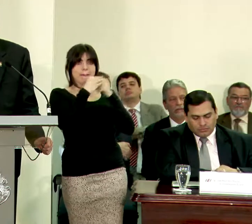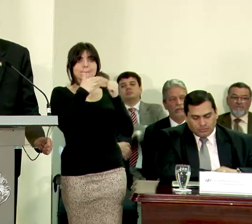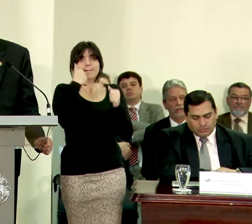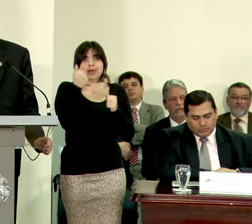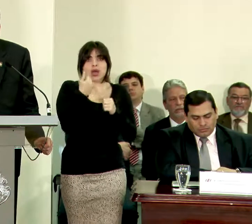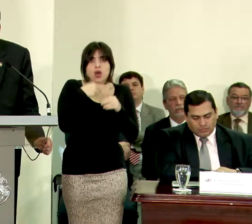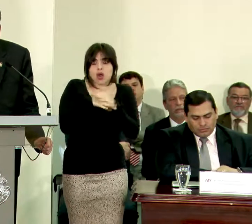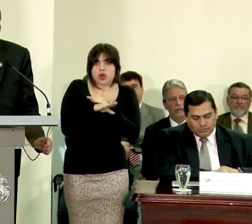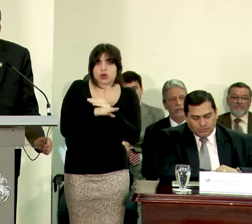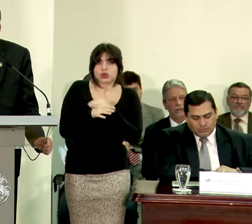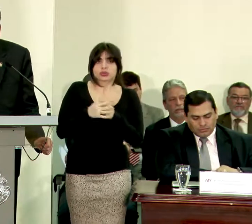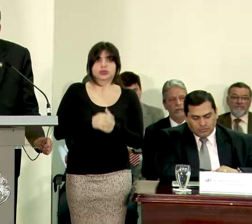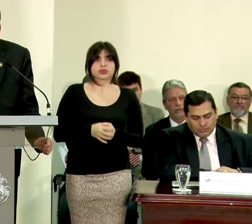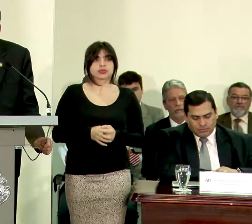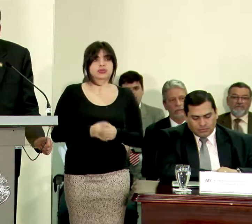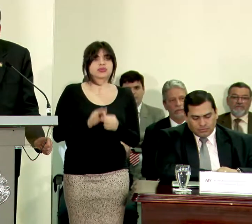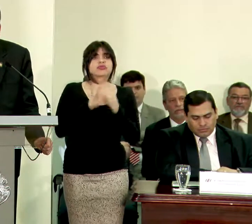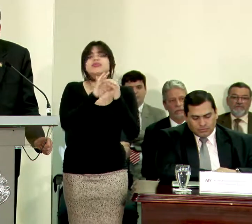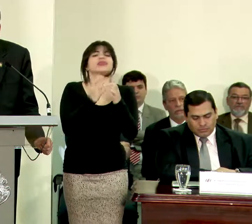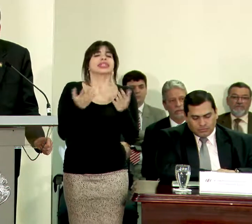mejor